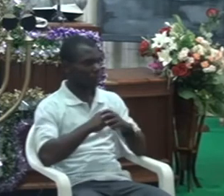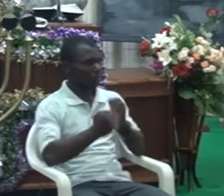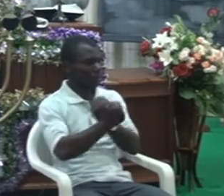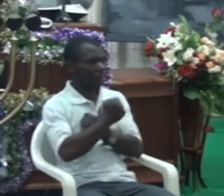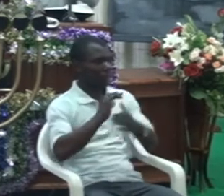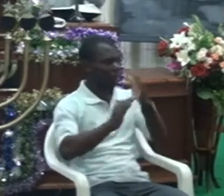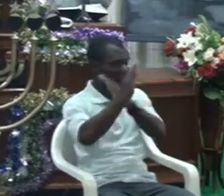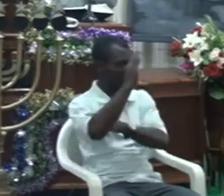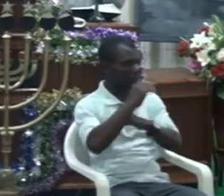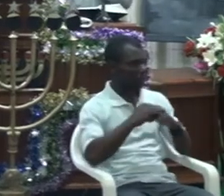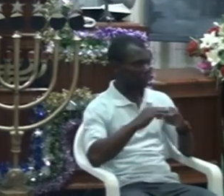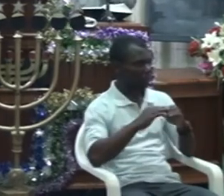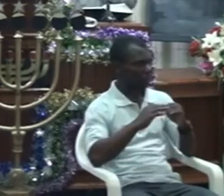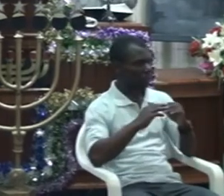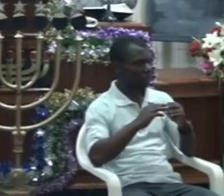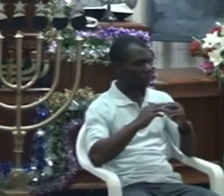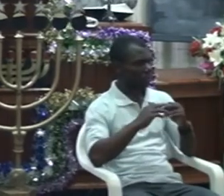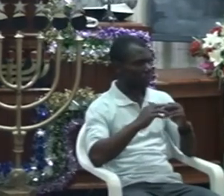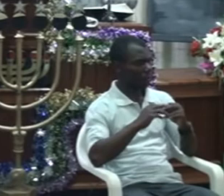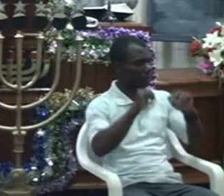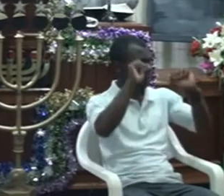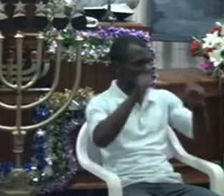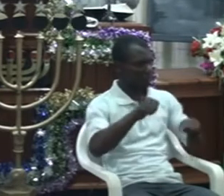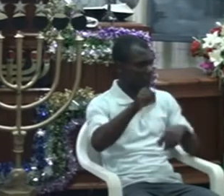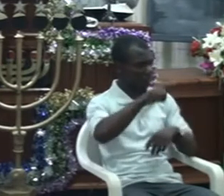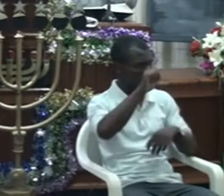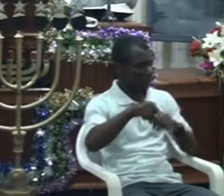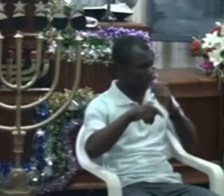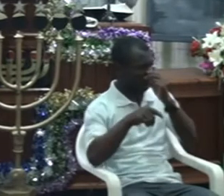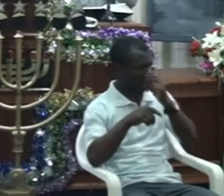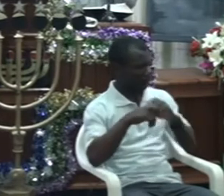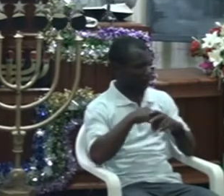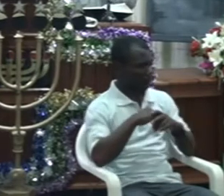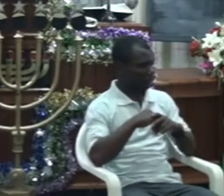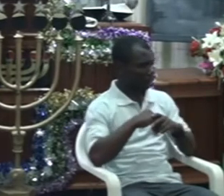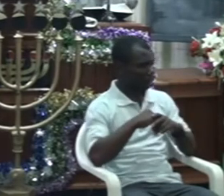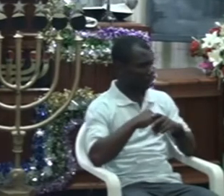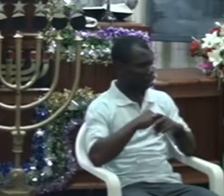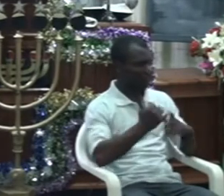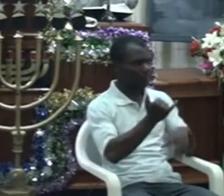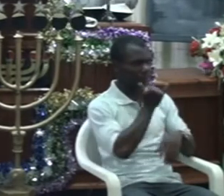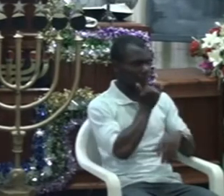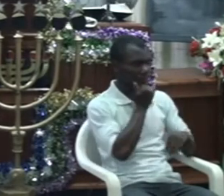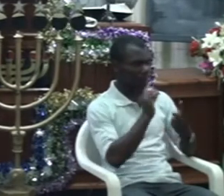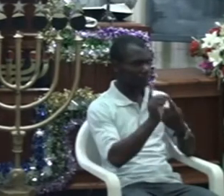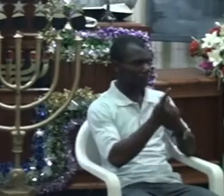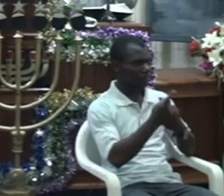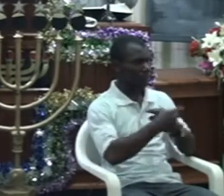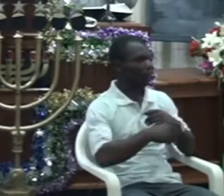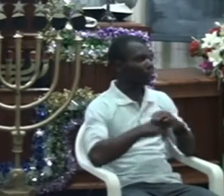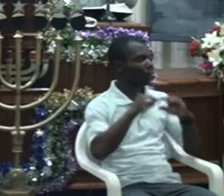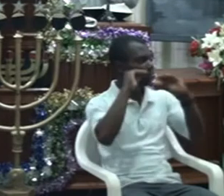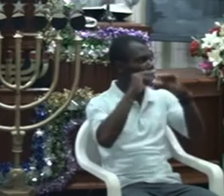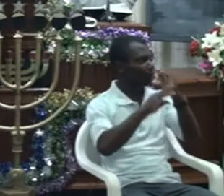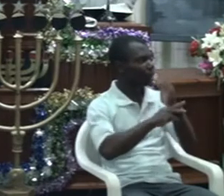de Dieu. Upendo wa Mungu. Doit corriger. Inapashwa kusahihisha. Les fausses doctrines. Mafundisho yote